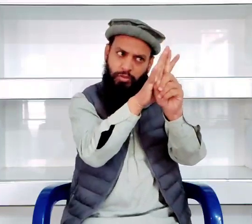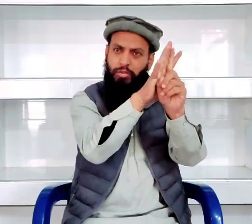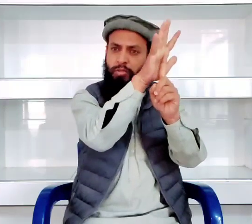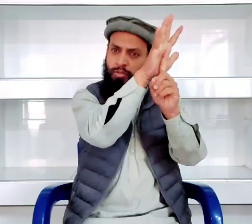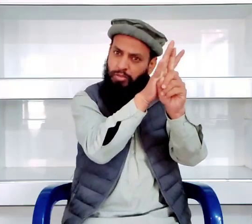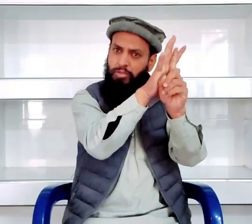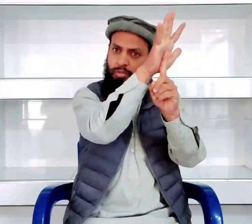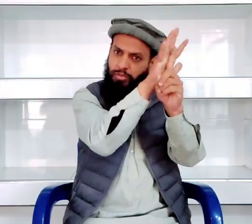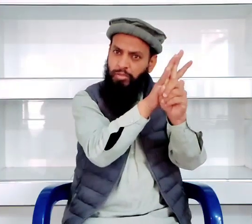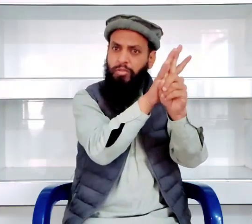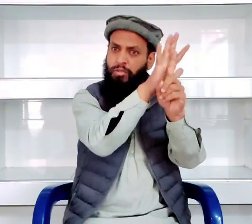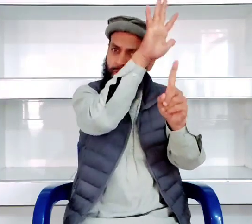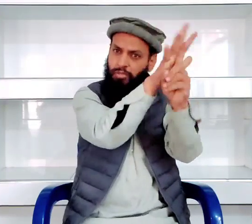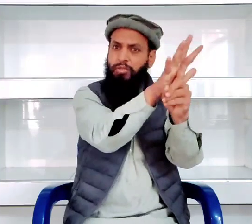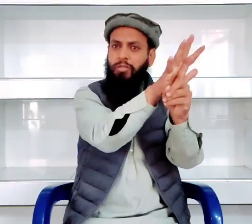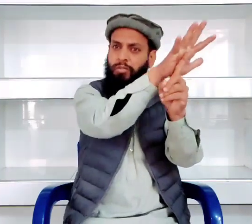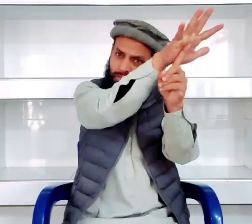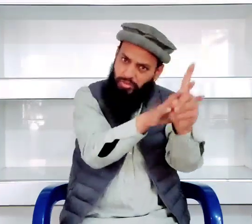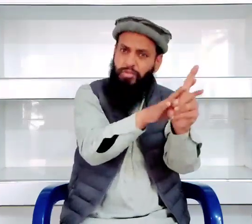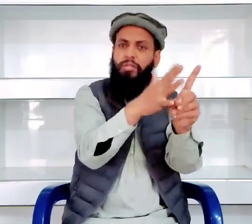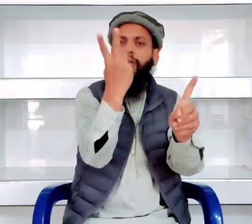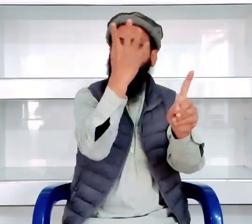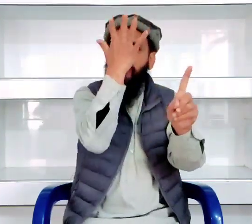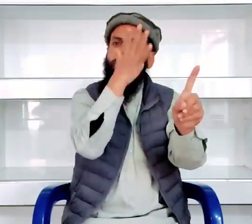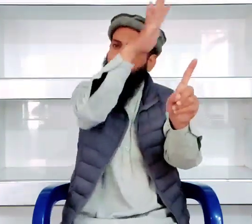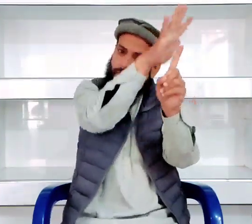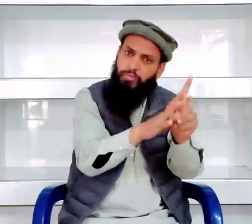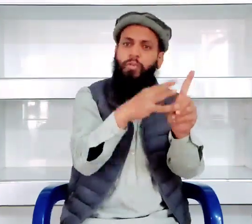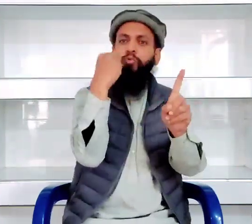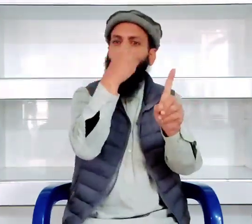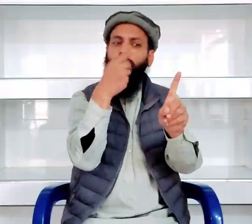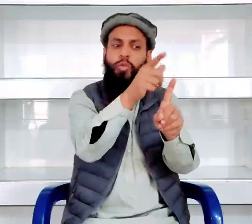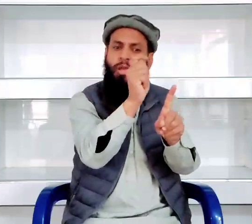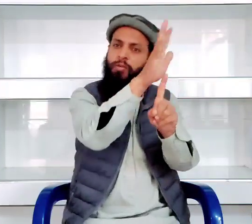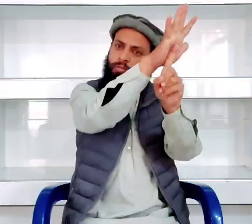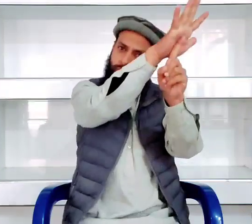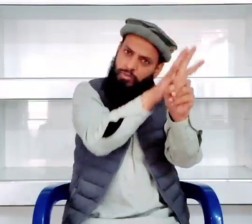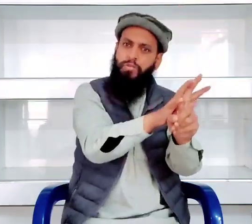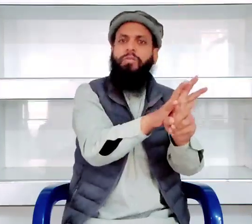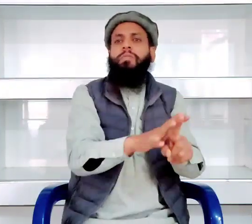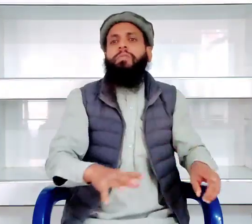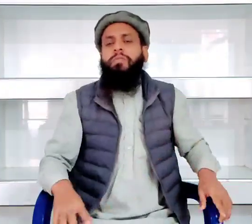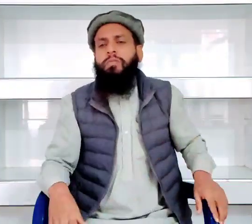میرے محبوب کا نمبر صلی اللہ علیہ وسلم نے فرمایا التاجر الصدوق